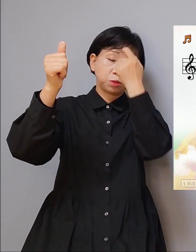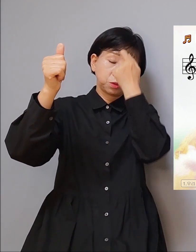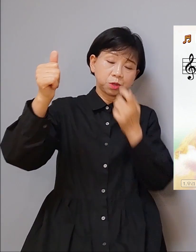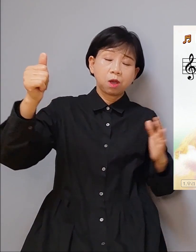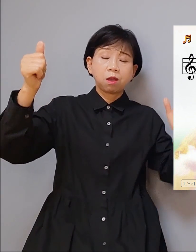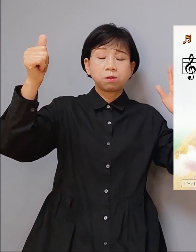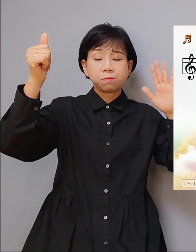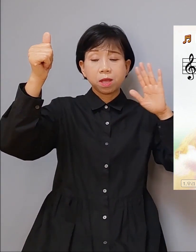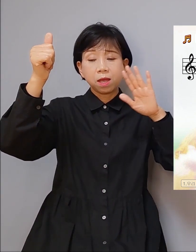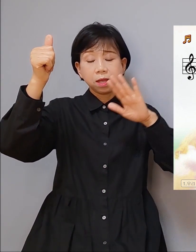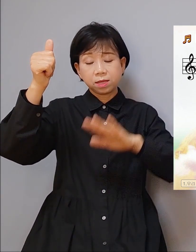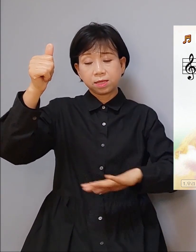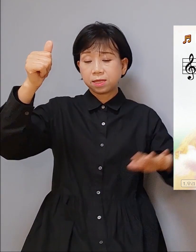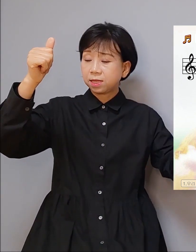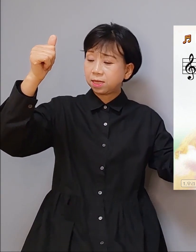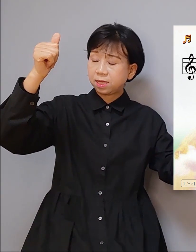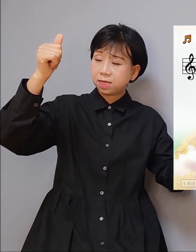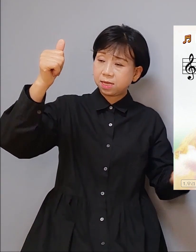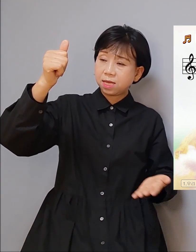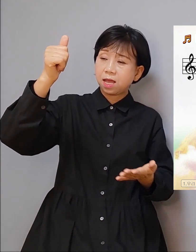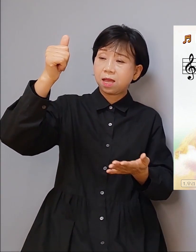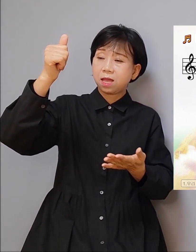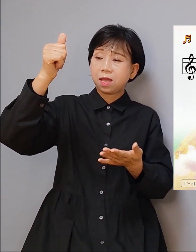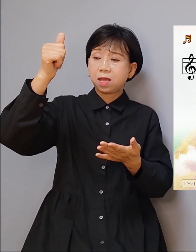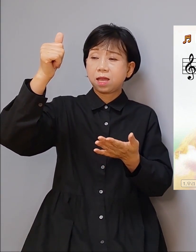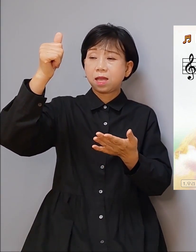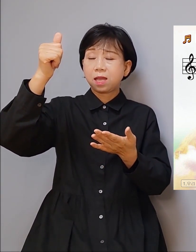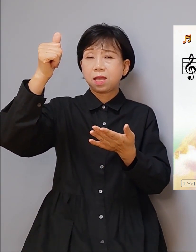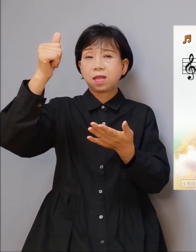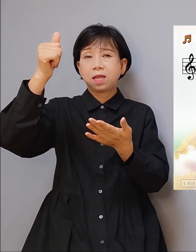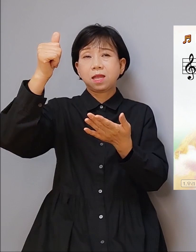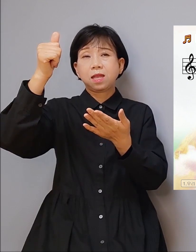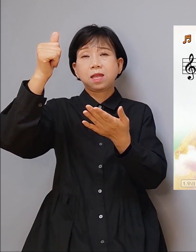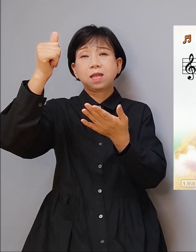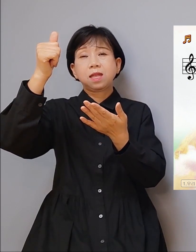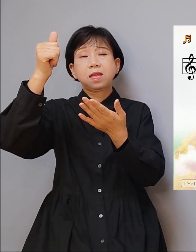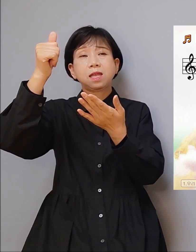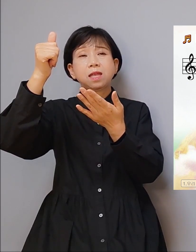구원받고 주 경배 드리네.